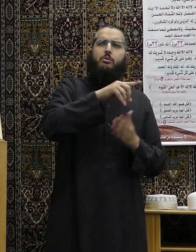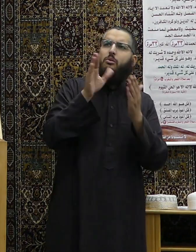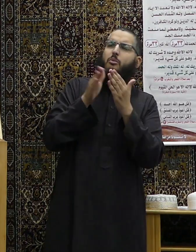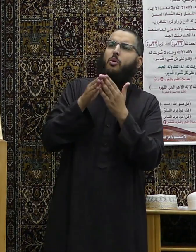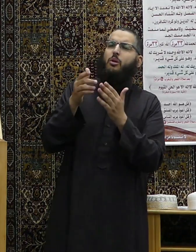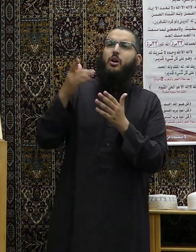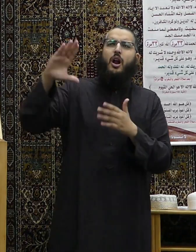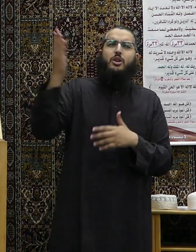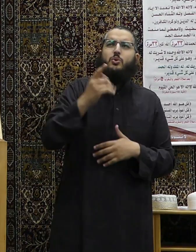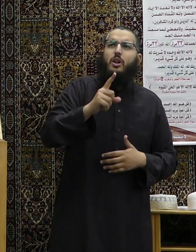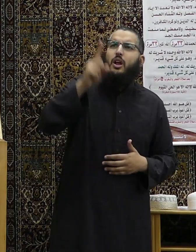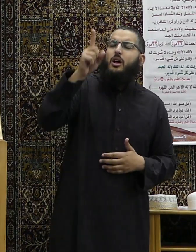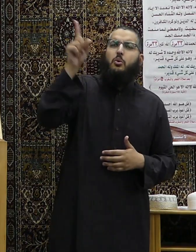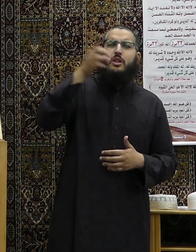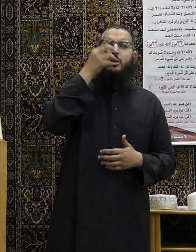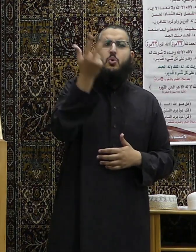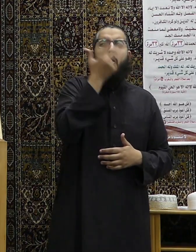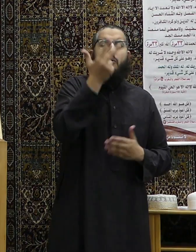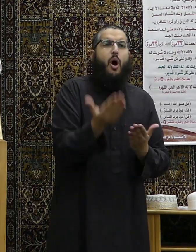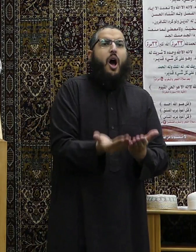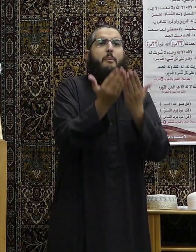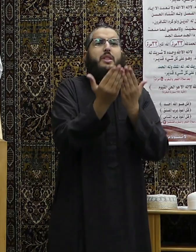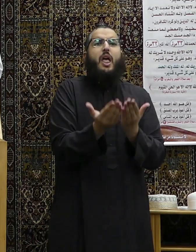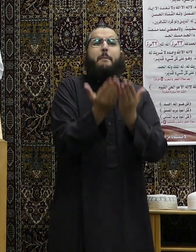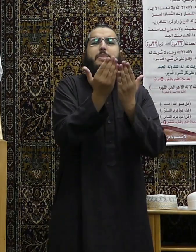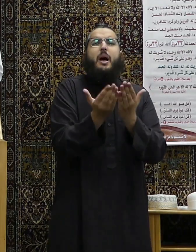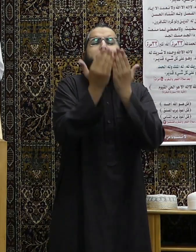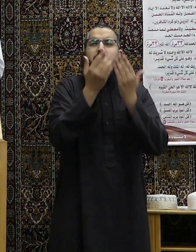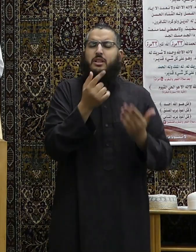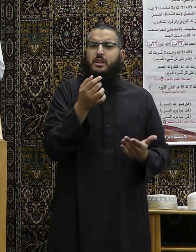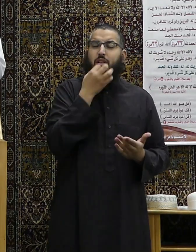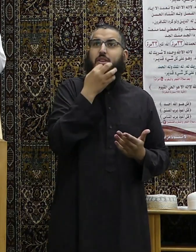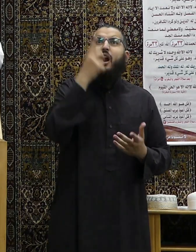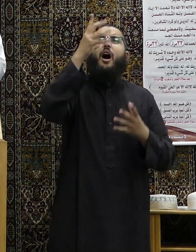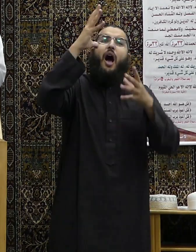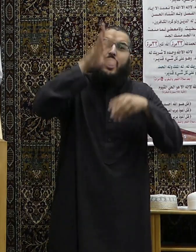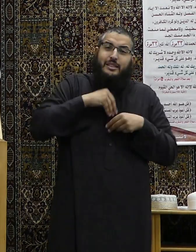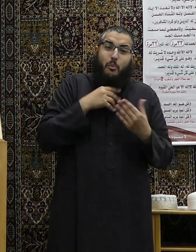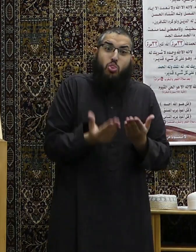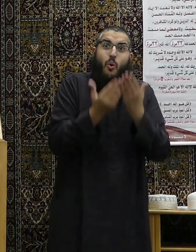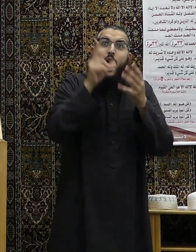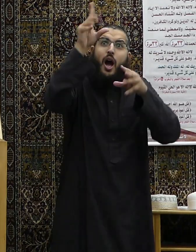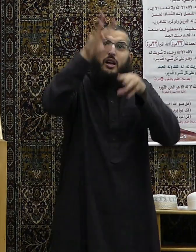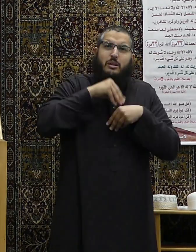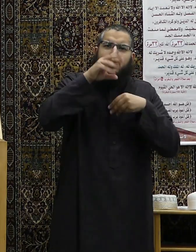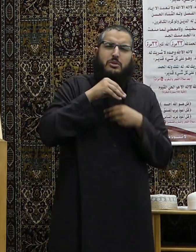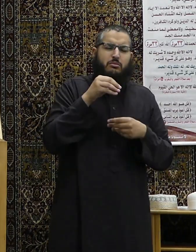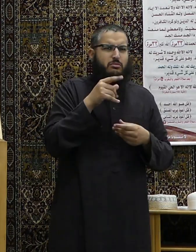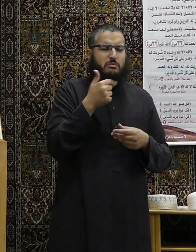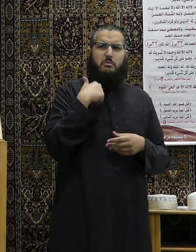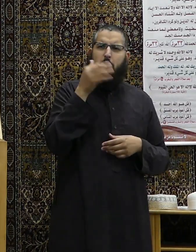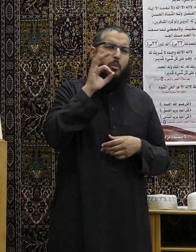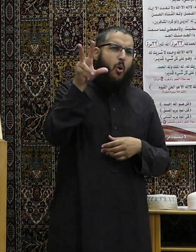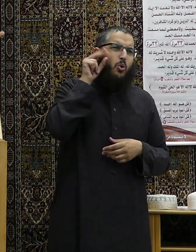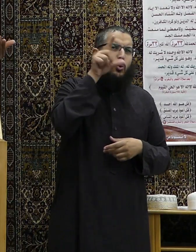fois. Pourquoi est-ce que tu as dit Amin ? Amin, ça veut dire Allahumma stajib, ça veut dire oh Allah, exauce, accepte l'invocation. Mais quelle invocation a